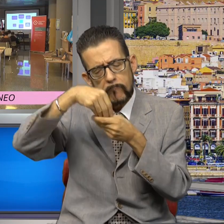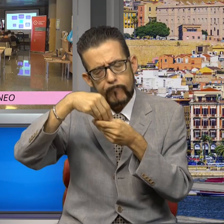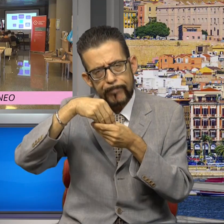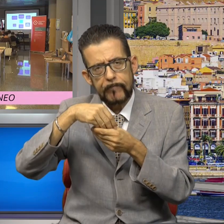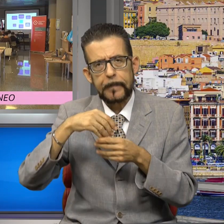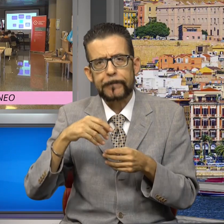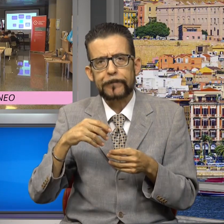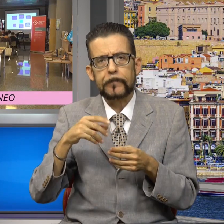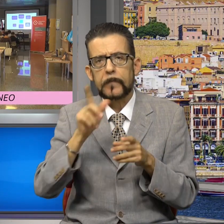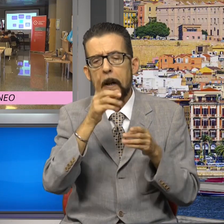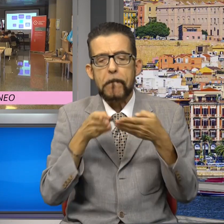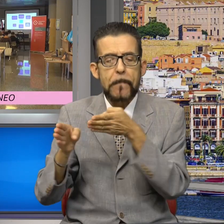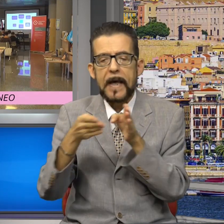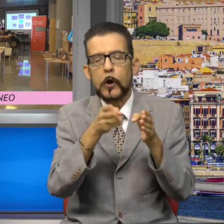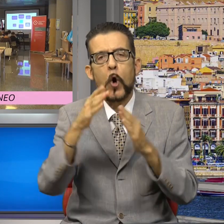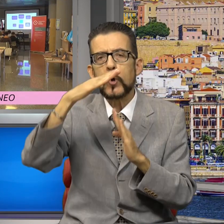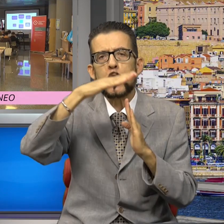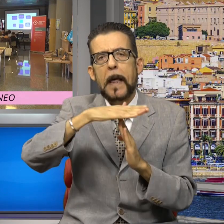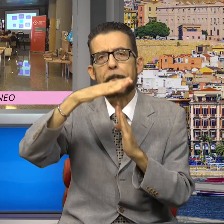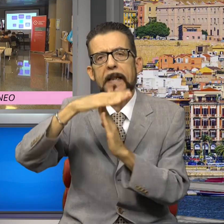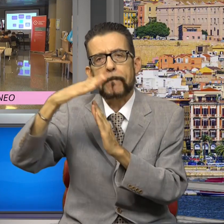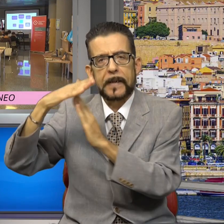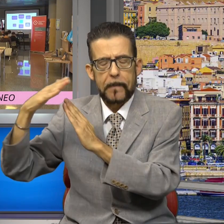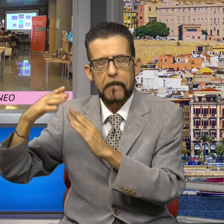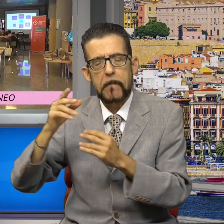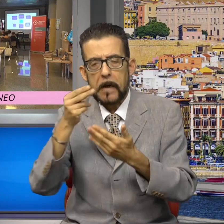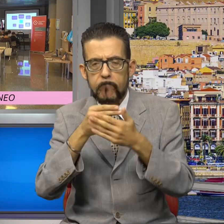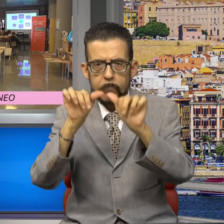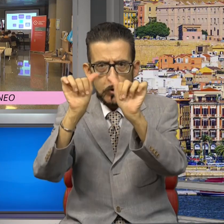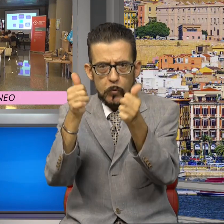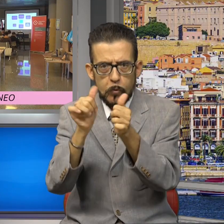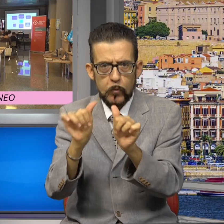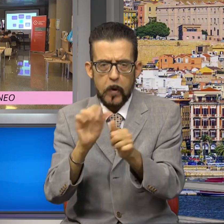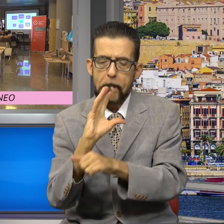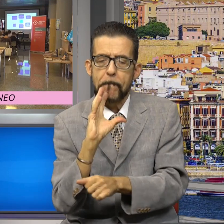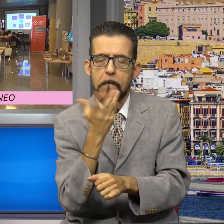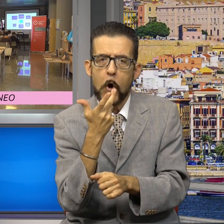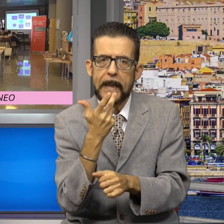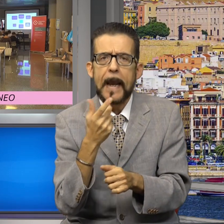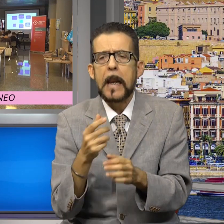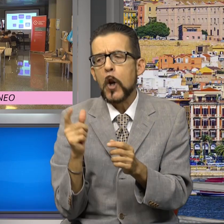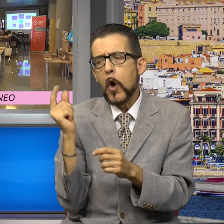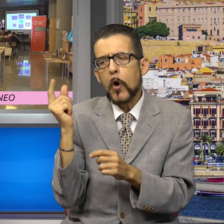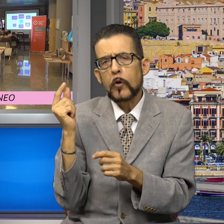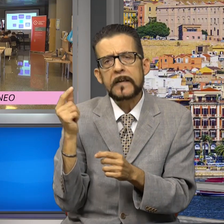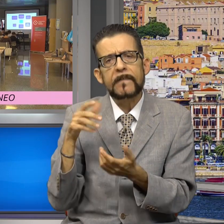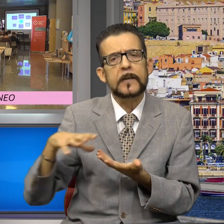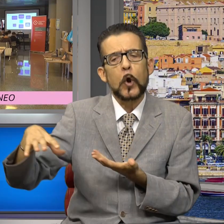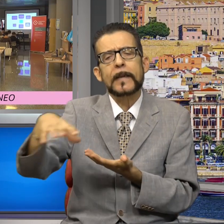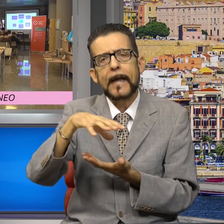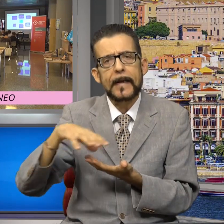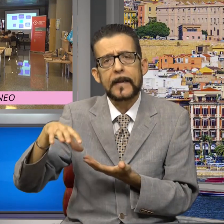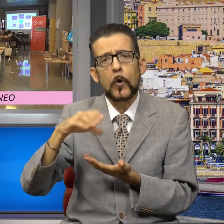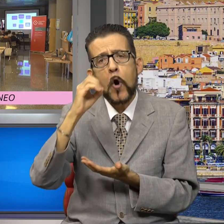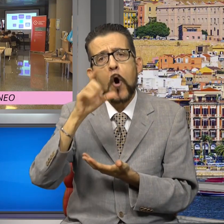realizzate è un percorso a tappe per strutturare un modello organizzativo condiviso dal territorio. La due giorni di Oliena è dedicata